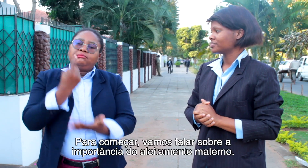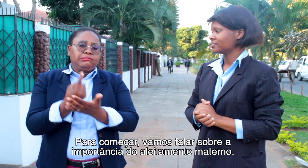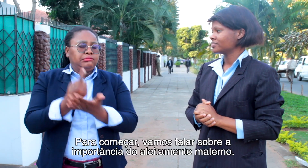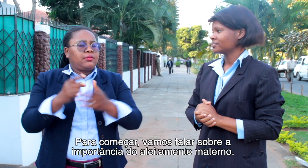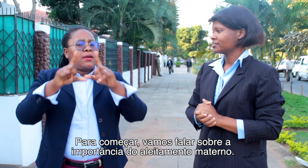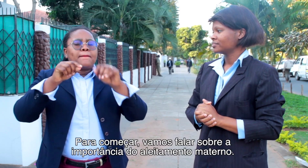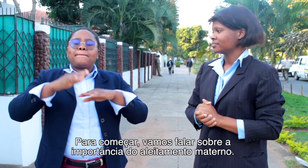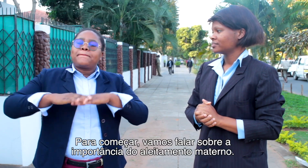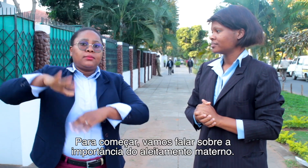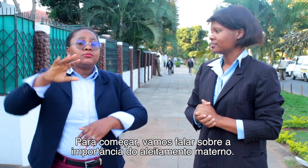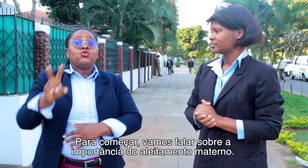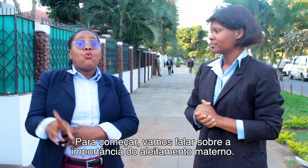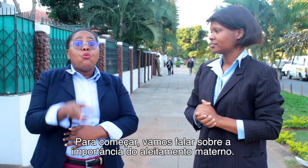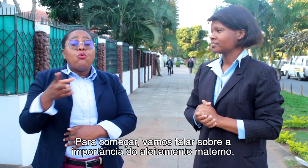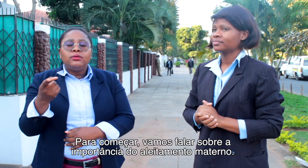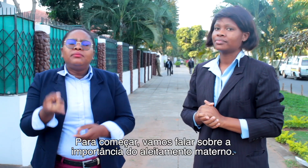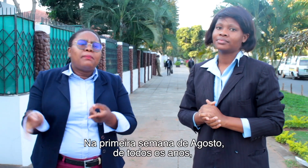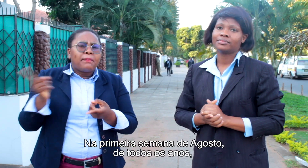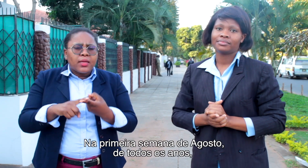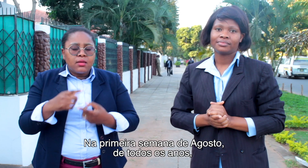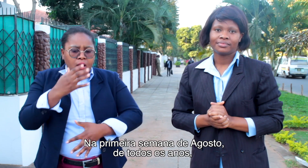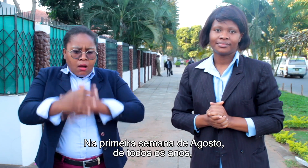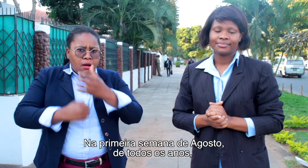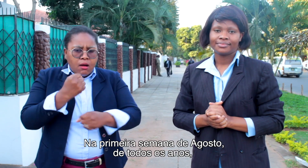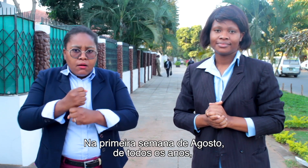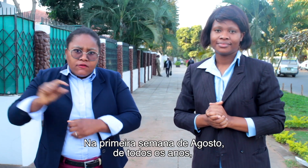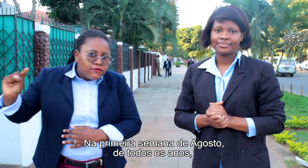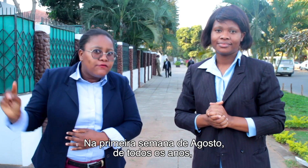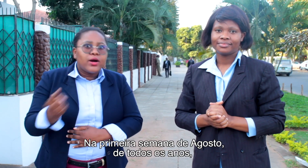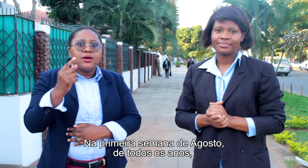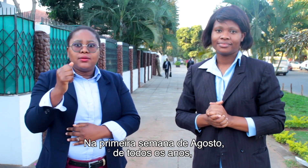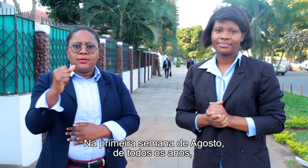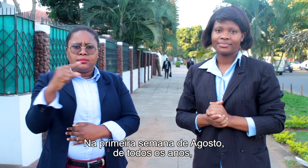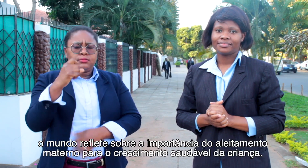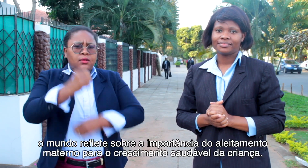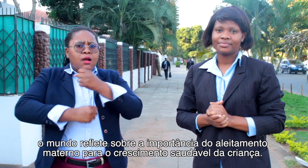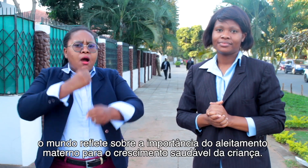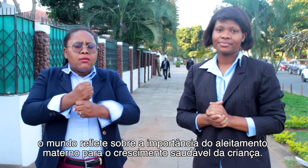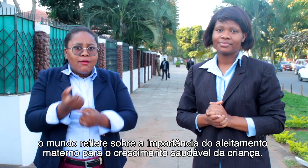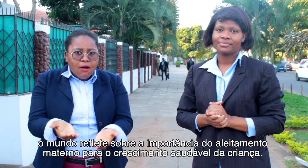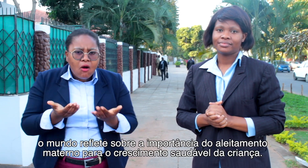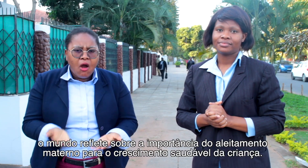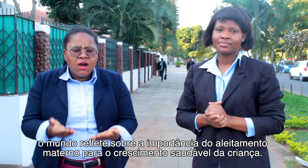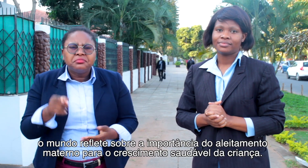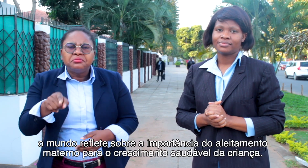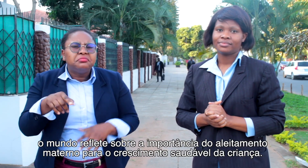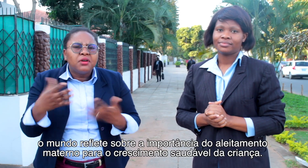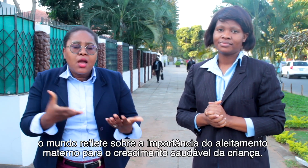sobre a importância do aleitamento materno. Na primeira semana de agosto de todos os anos, o mundo reflete sobre a importância do